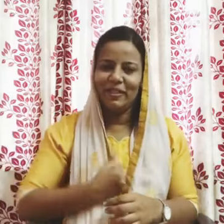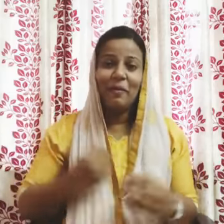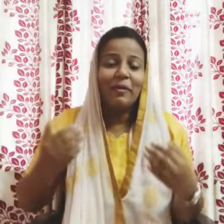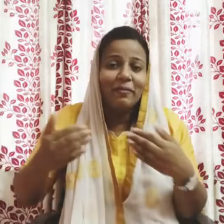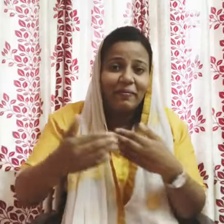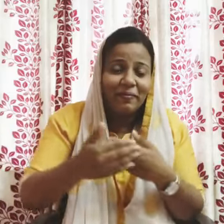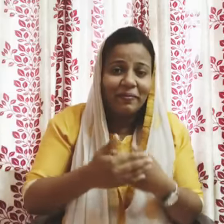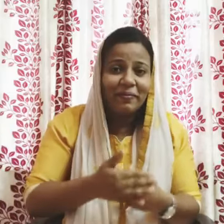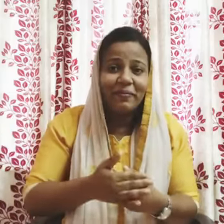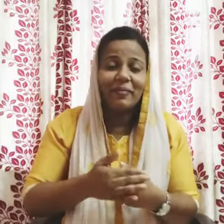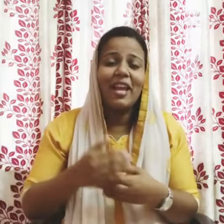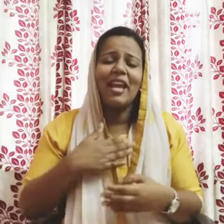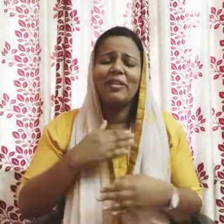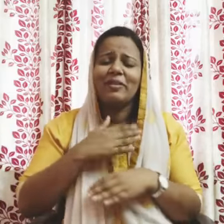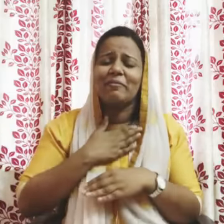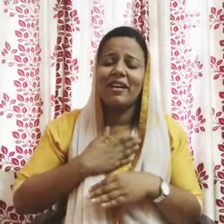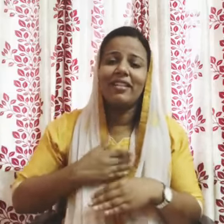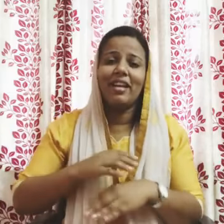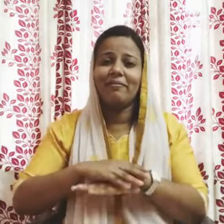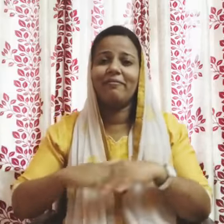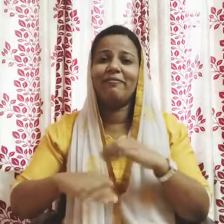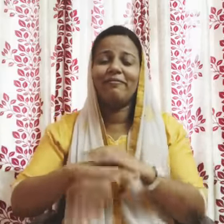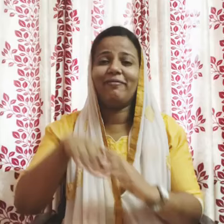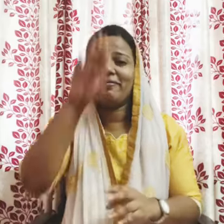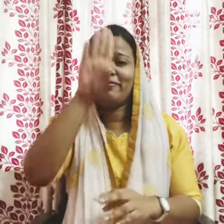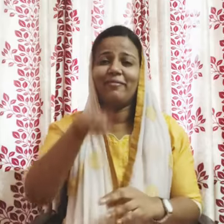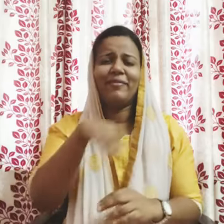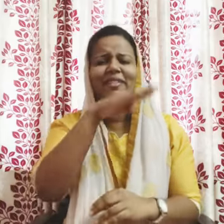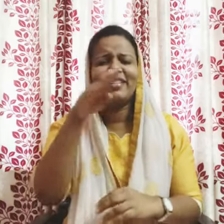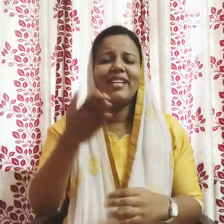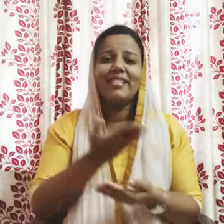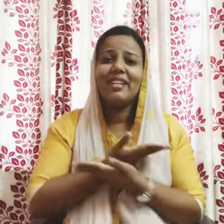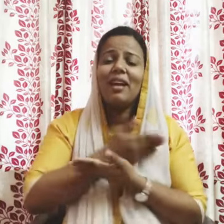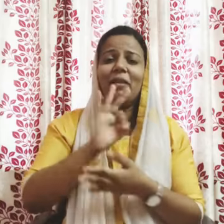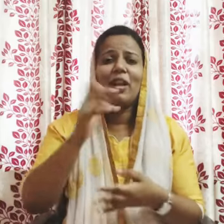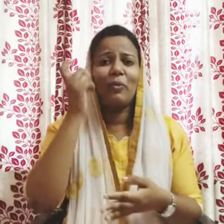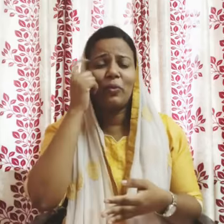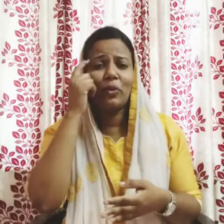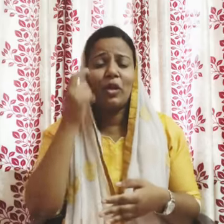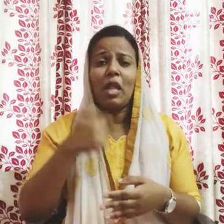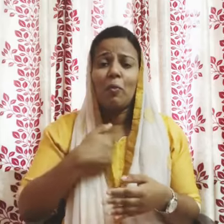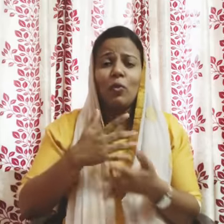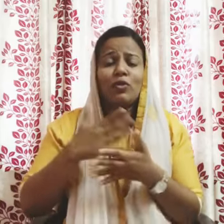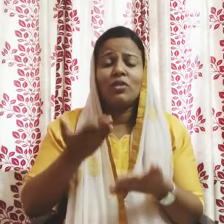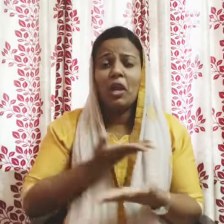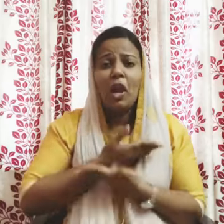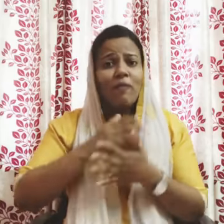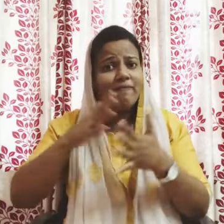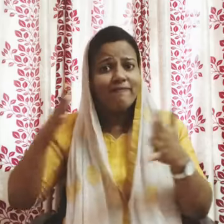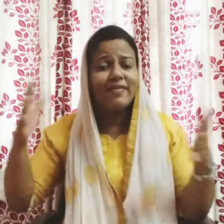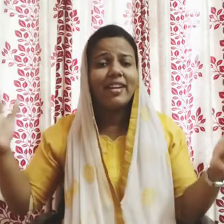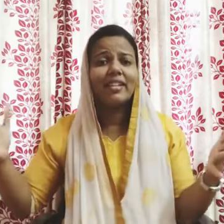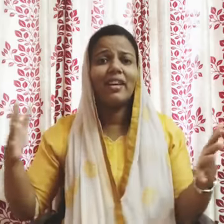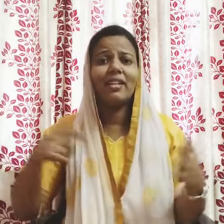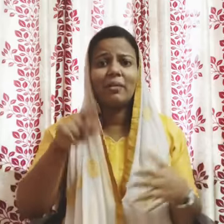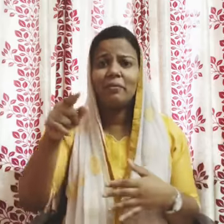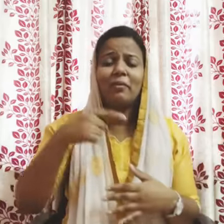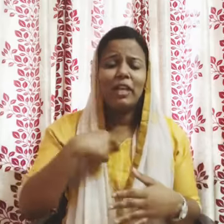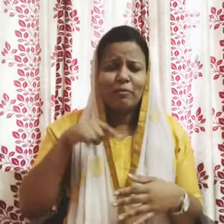നമുക്ക് മറവിടമാണ്, അവൻ നമുക്ക് ആശ്വാസമാണ്. ആ ക്രൂശിലെ സ്നേഹം ഓർത്താൽ മതി. നമ്മളോടുള്ള സ്നേഹം വലുതാ പ്രിയപ്പെട്ടവരെ. ആ സ്നേഹം ആരെങ്കിലും